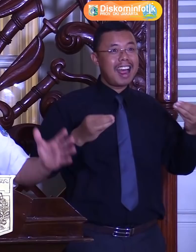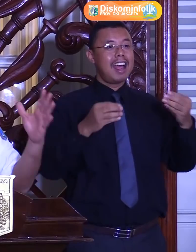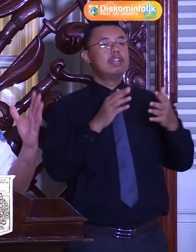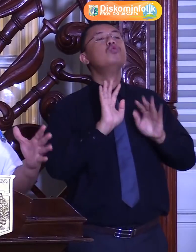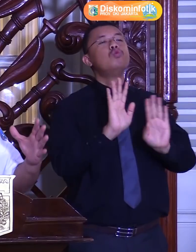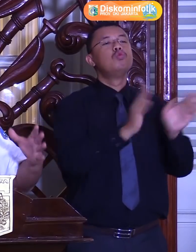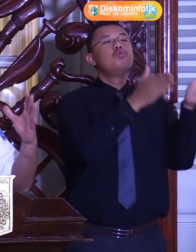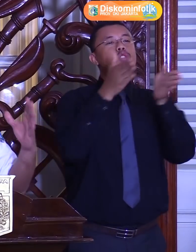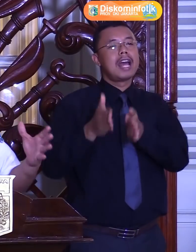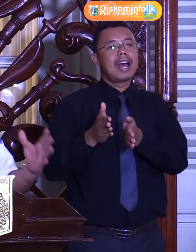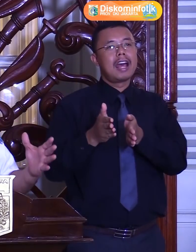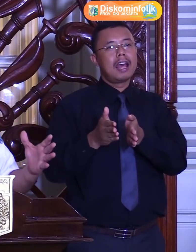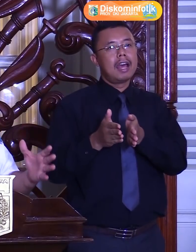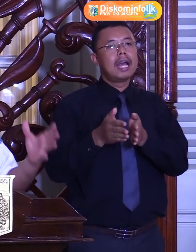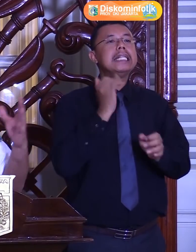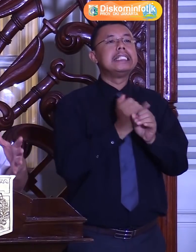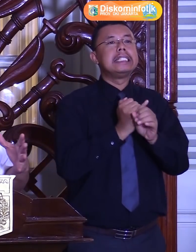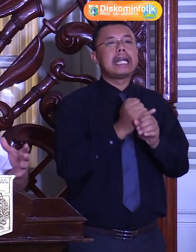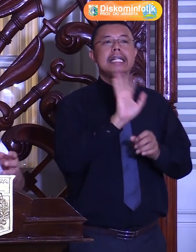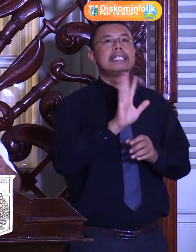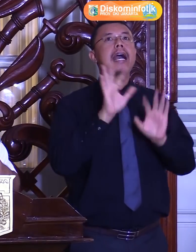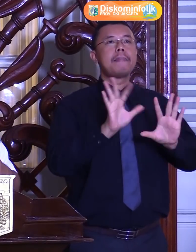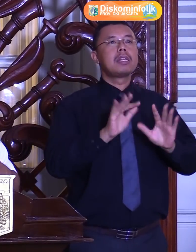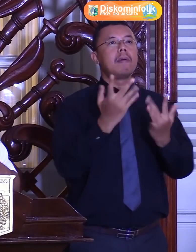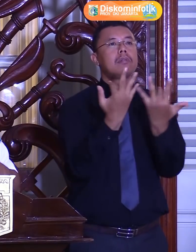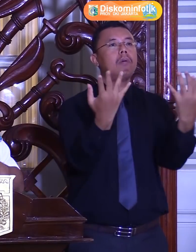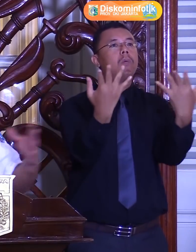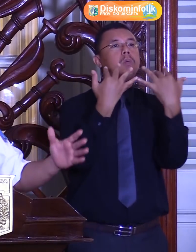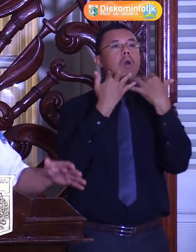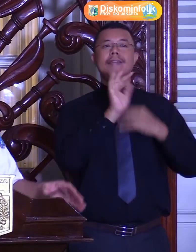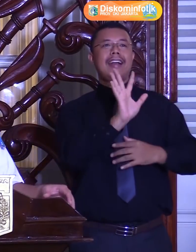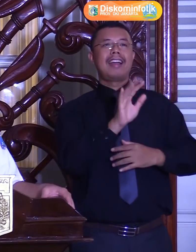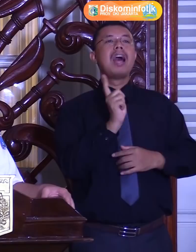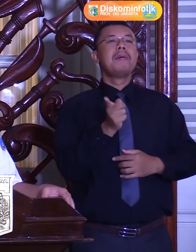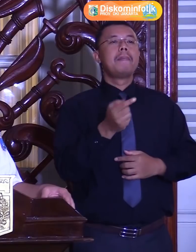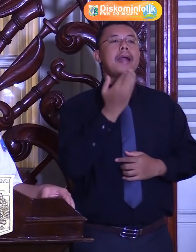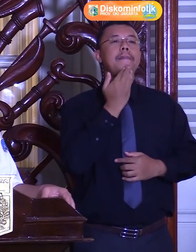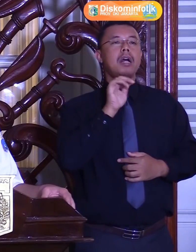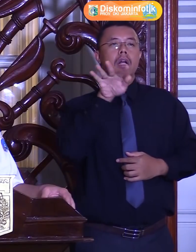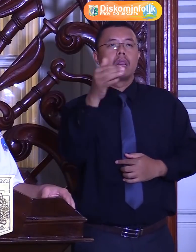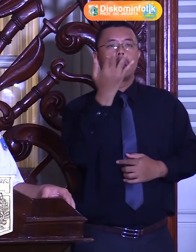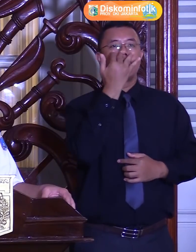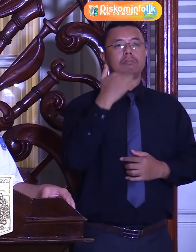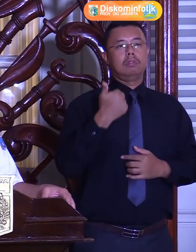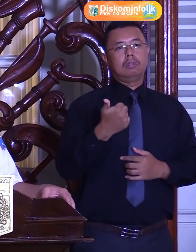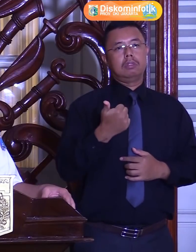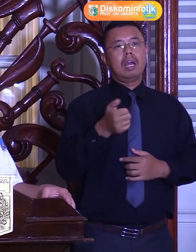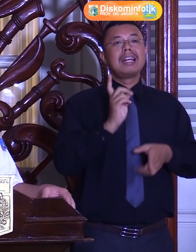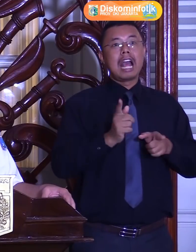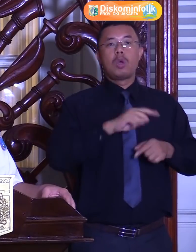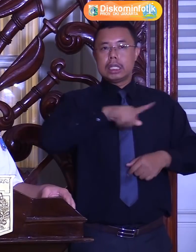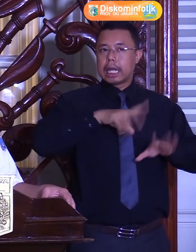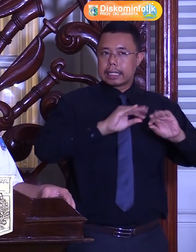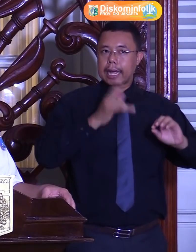adalah mengurangi interaksi antar warga yang punya potensi penularan. Bila itu kita kerjakan,